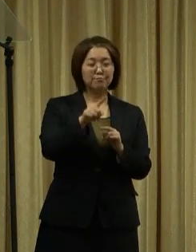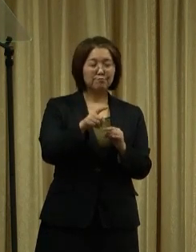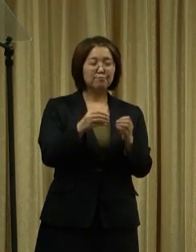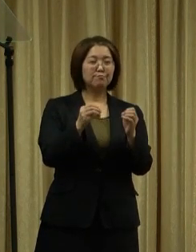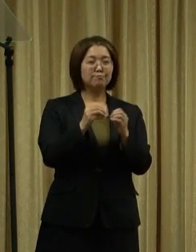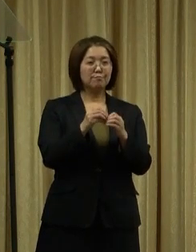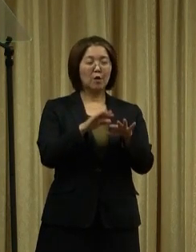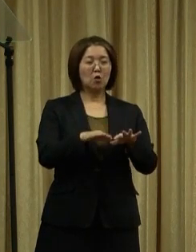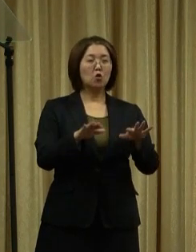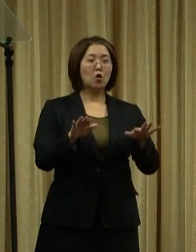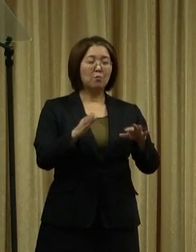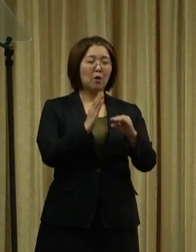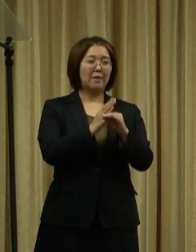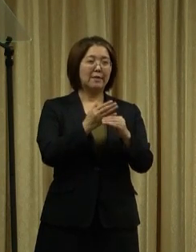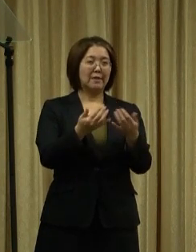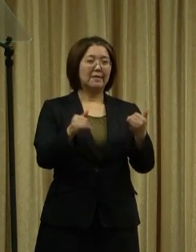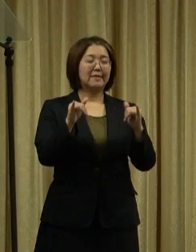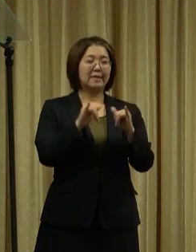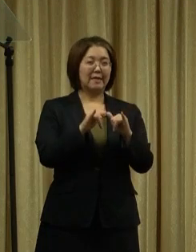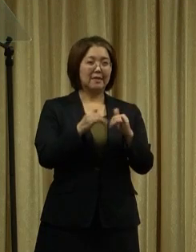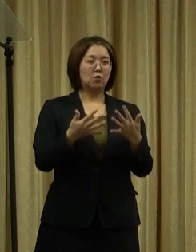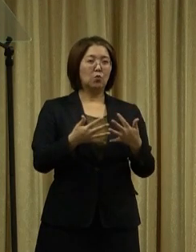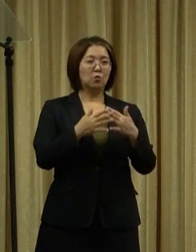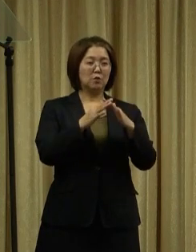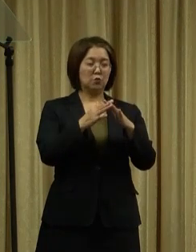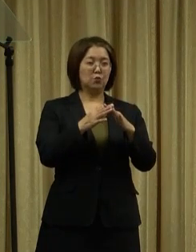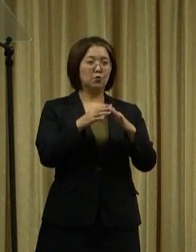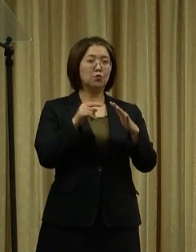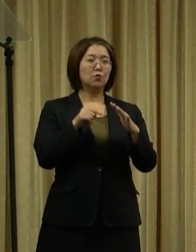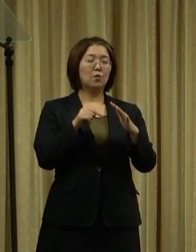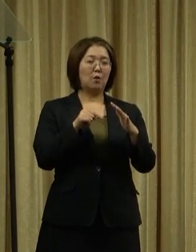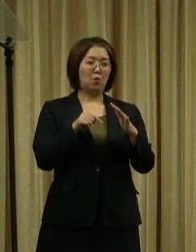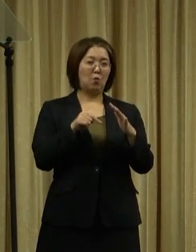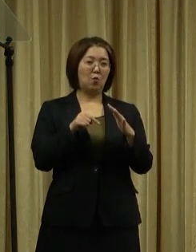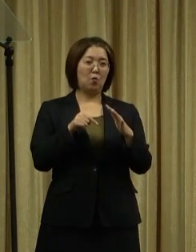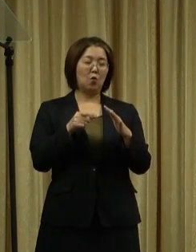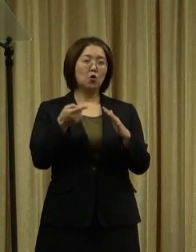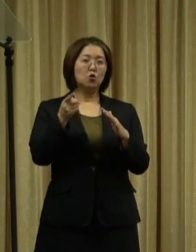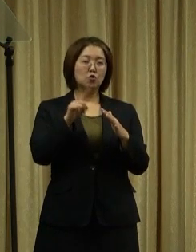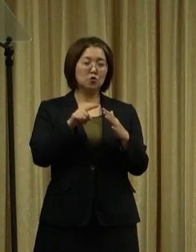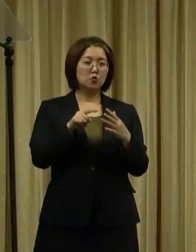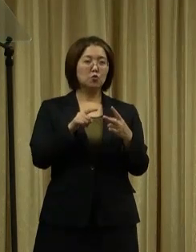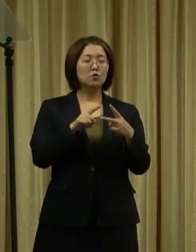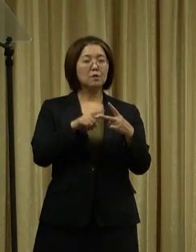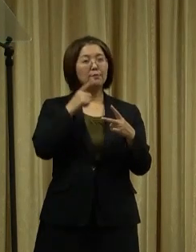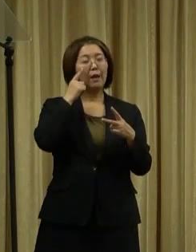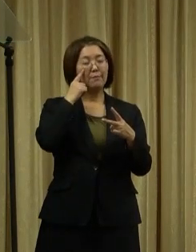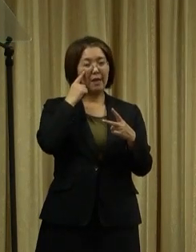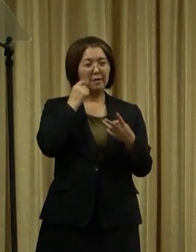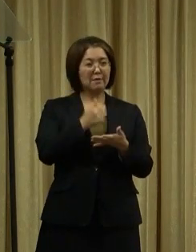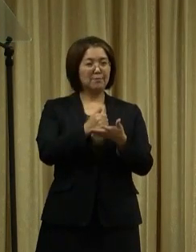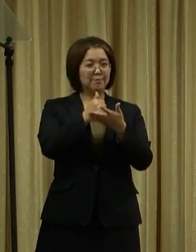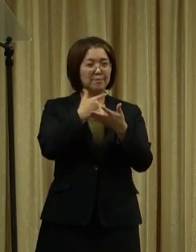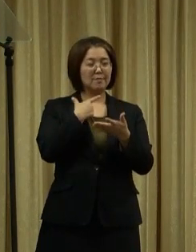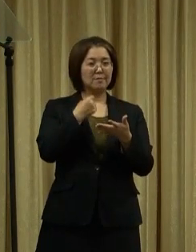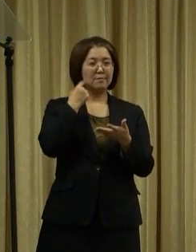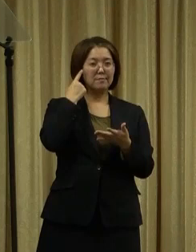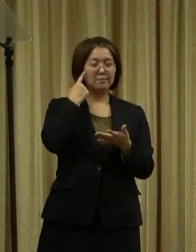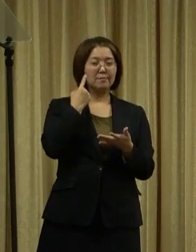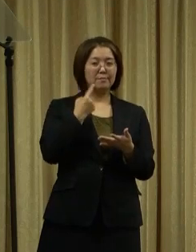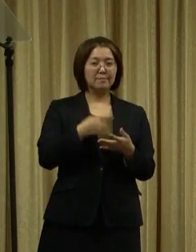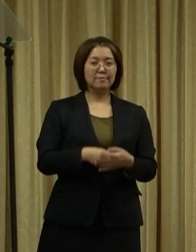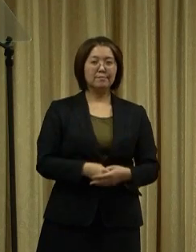に子ども真ん中社会の構築、これを次の優先順位として考えてまいりました。